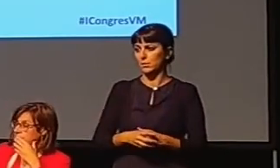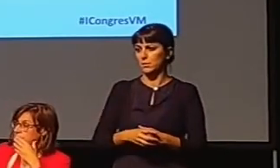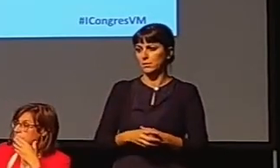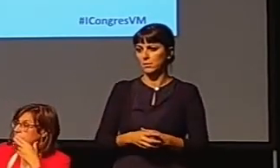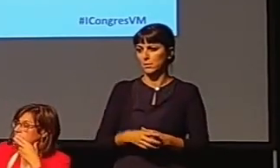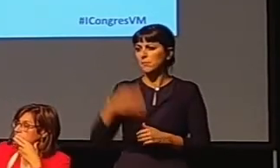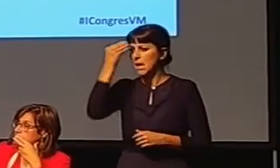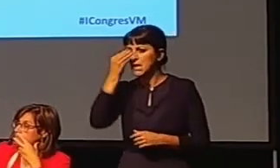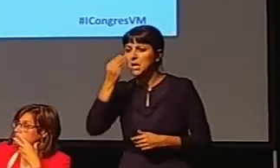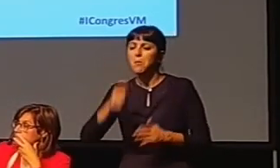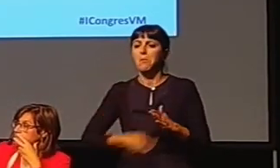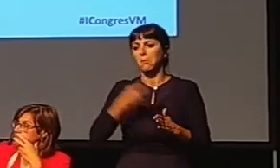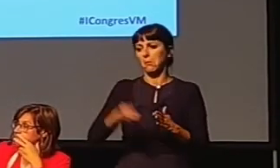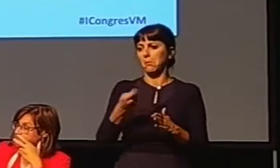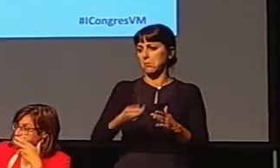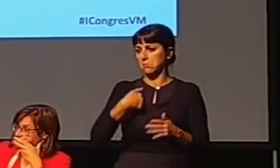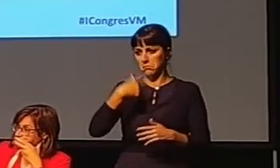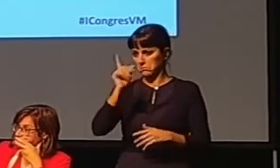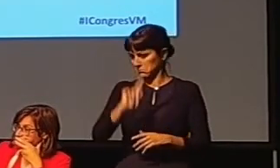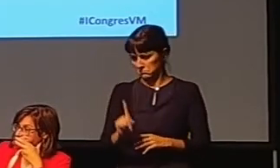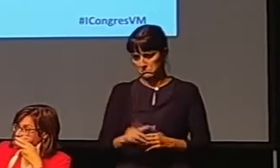demagògia.